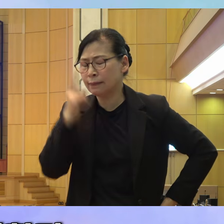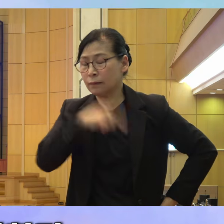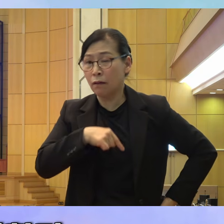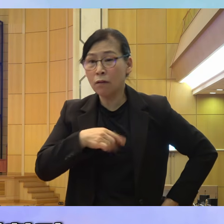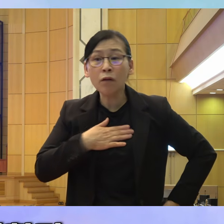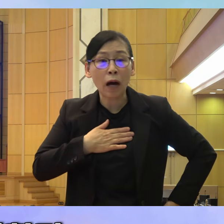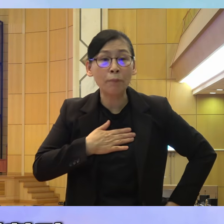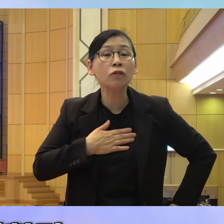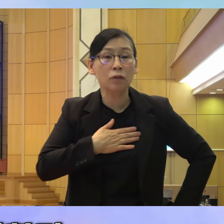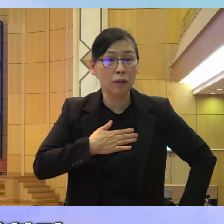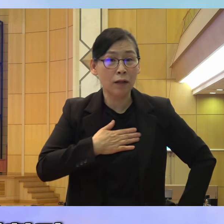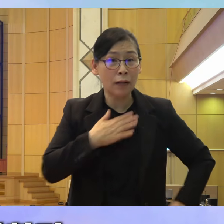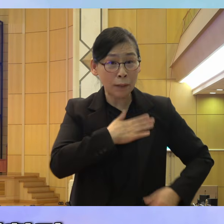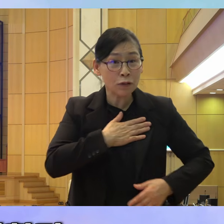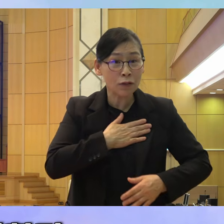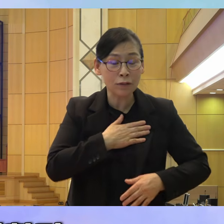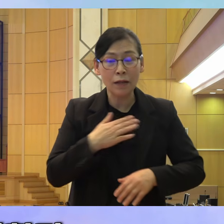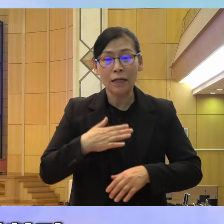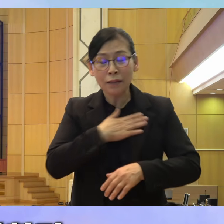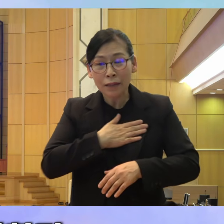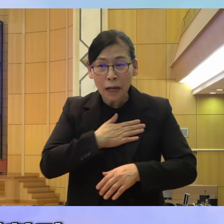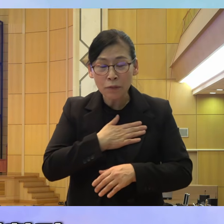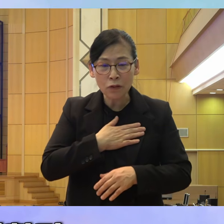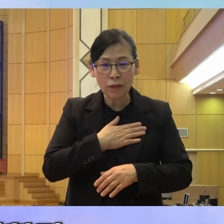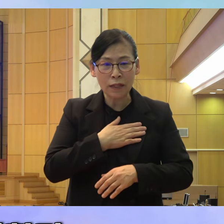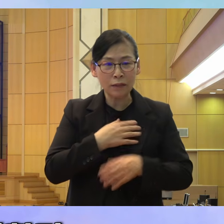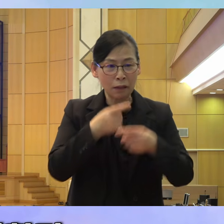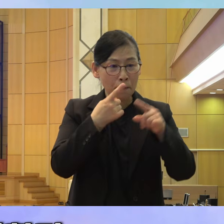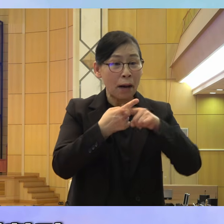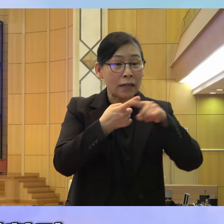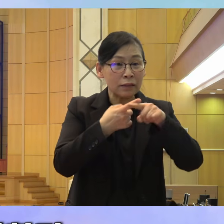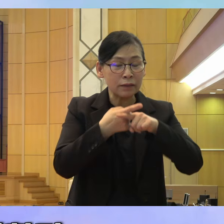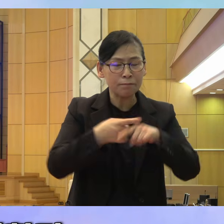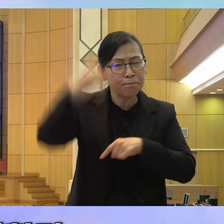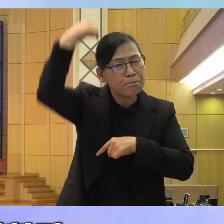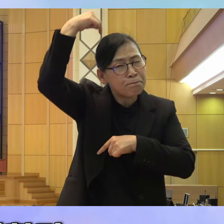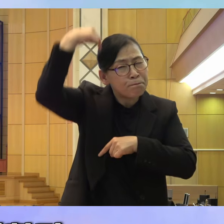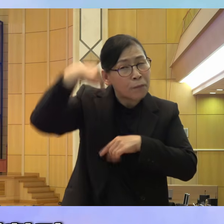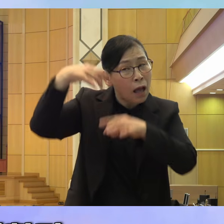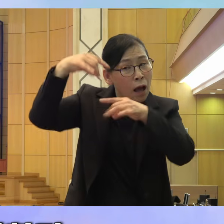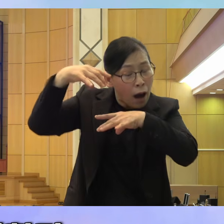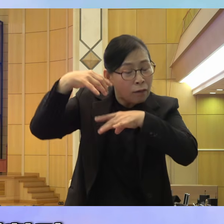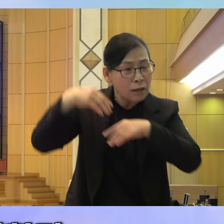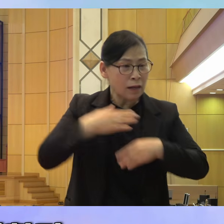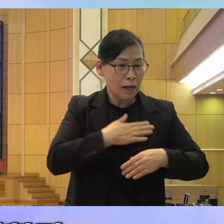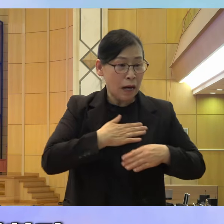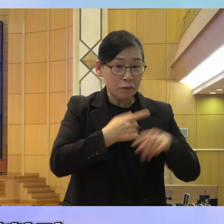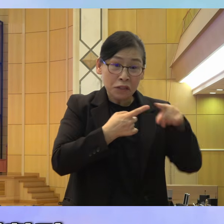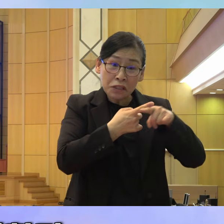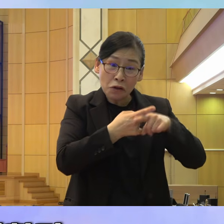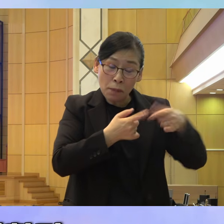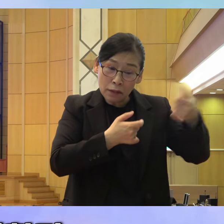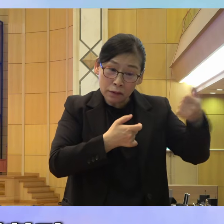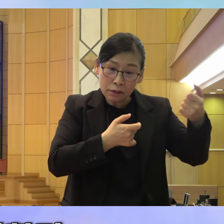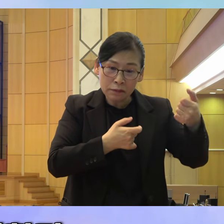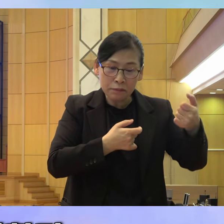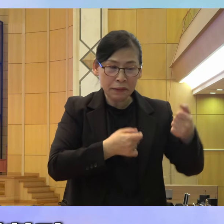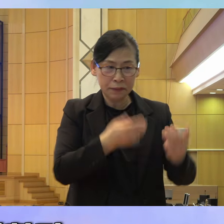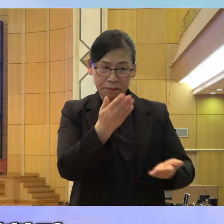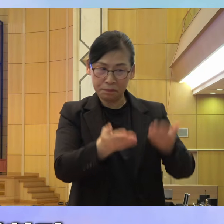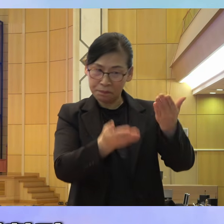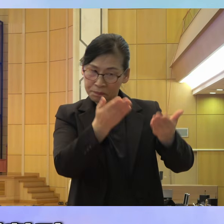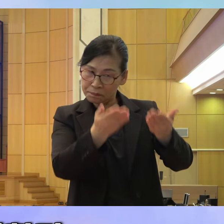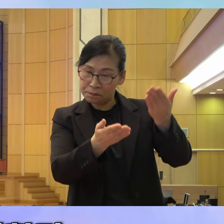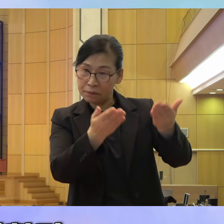감정이라고 하는 게 있는데 그 감정의 절반은 느낌이고 감정의 절반은